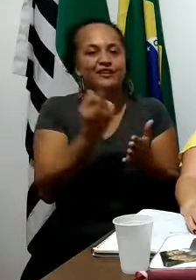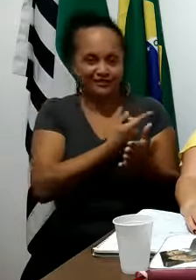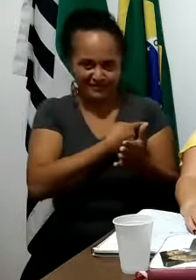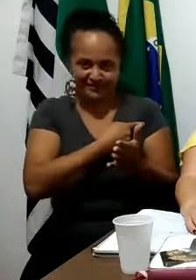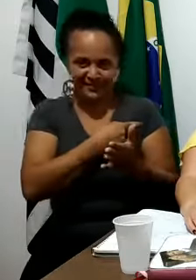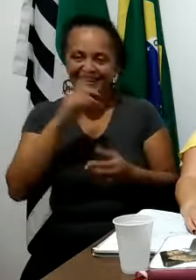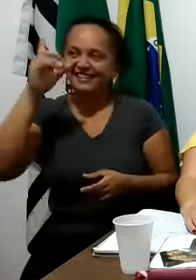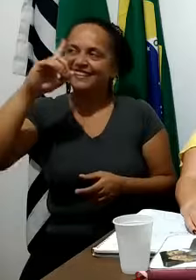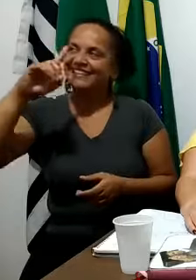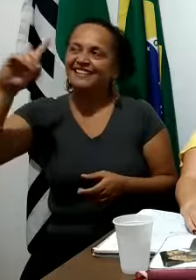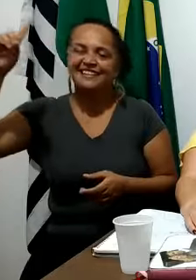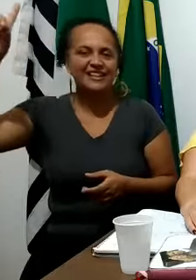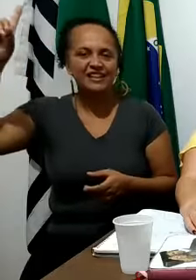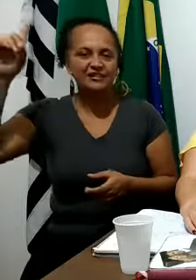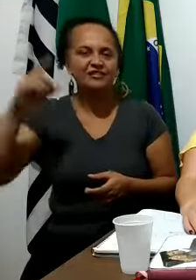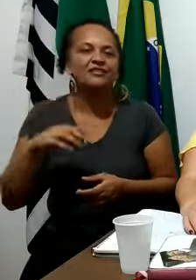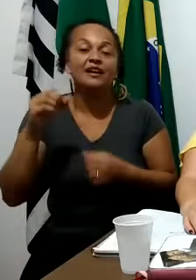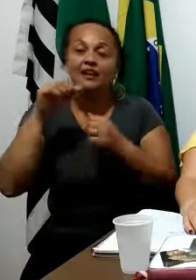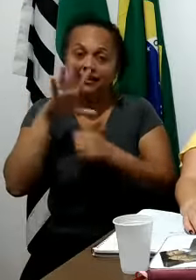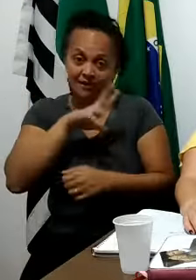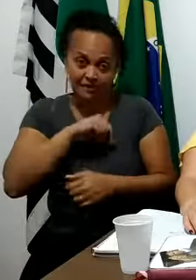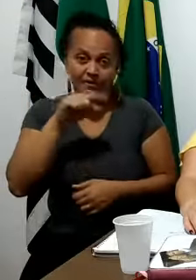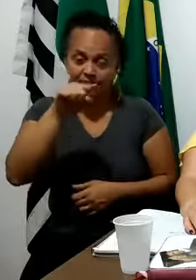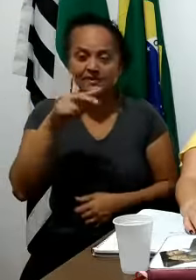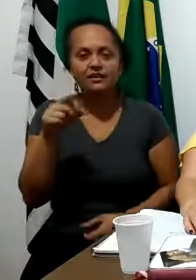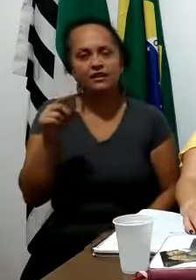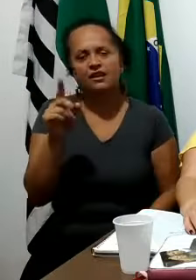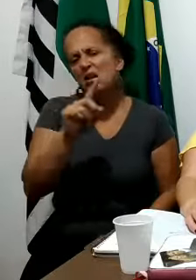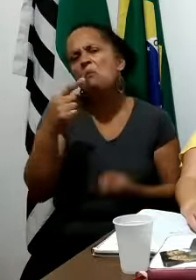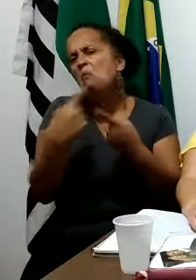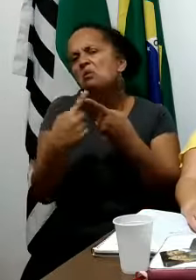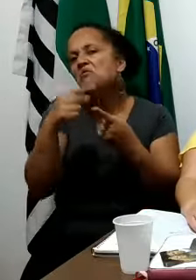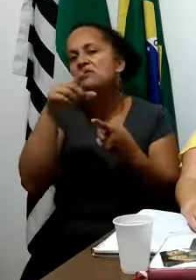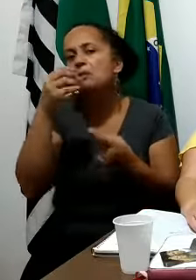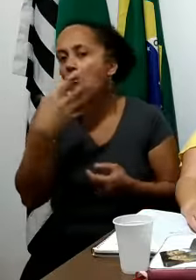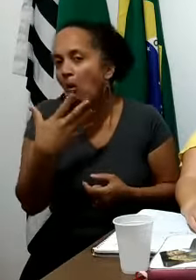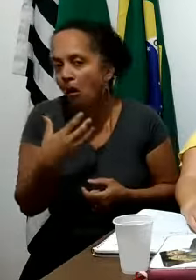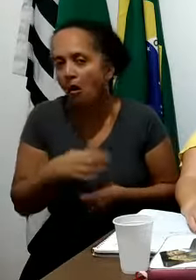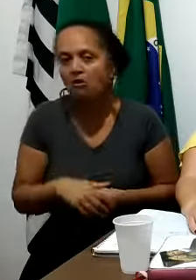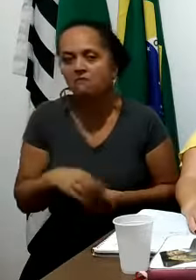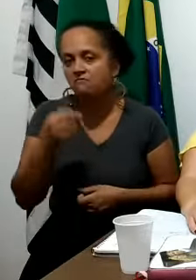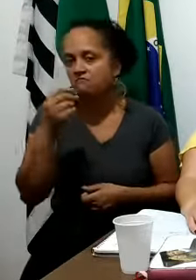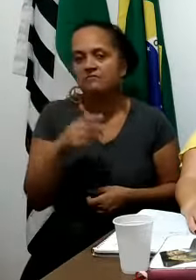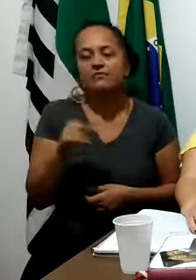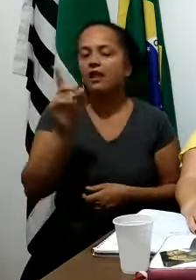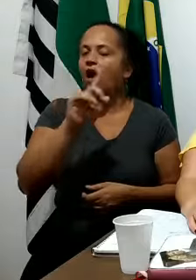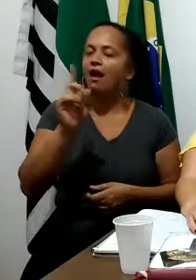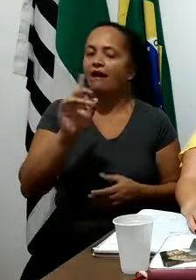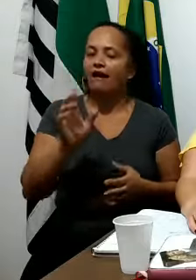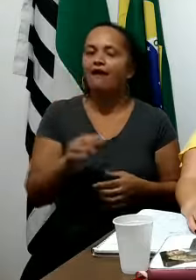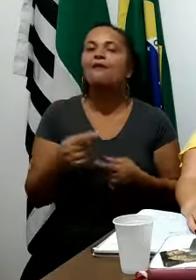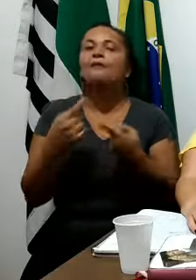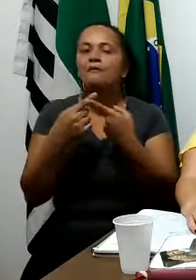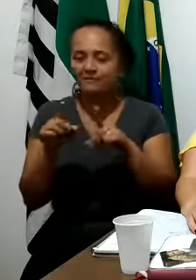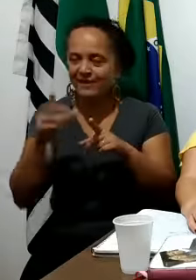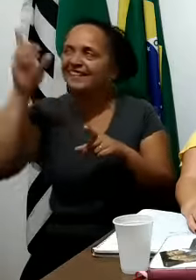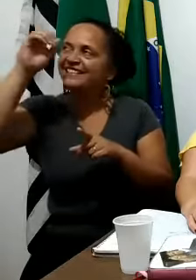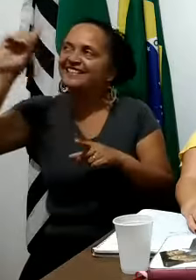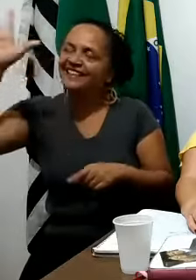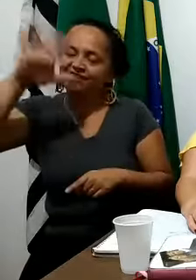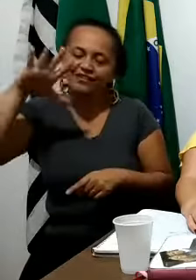somos bonzinhos ou fazemos algo muito bem. Não, irmãos. Ele nos amou mesmo quando nós estávamos ainda